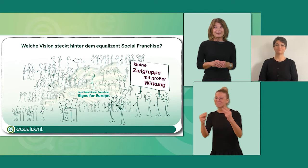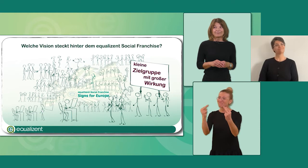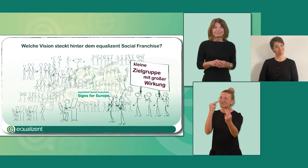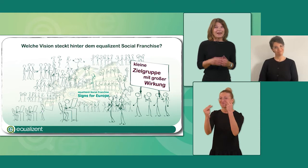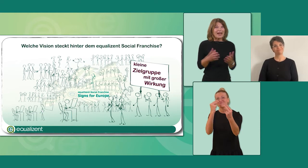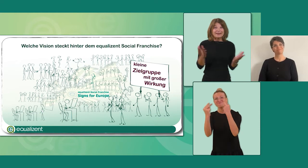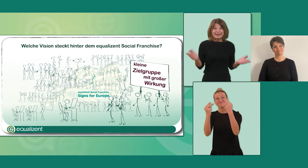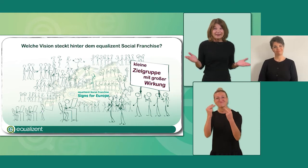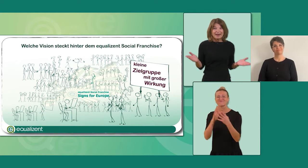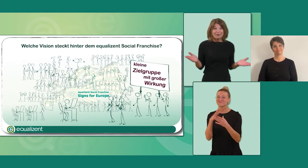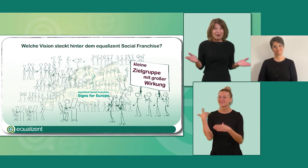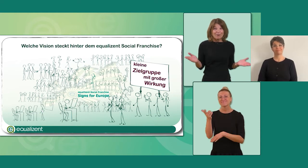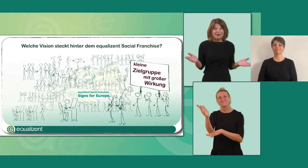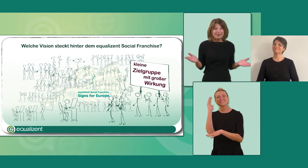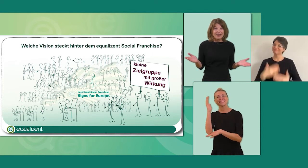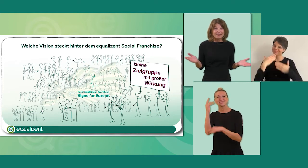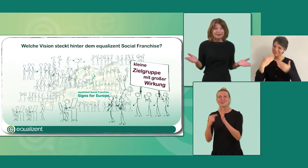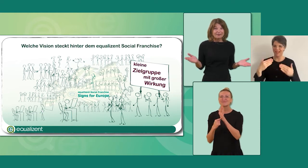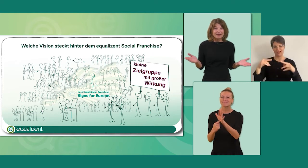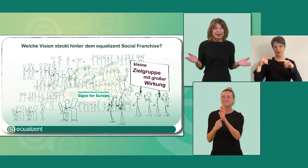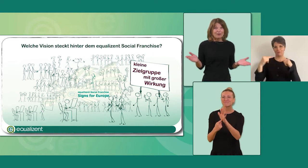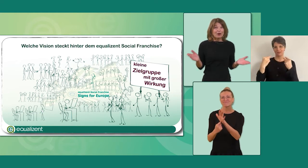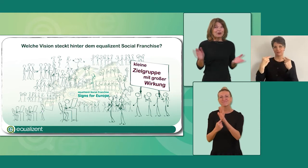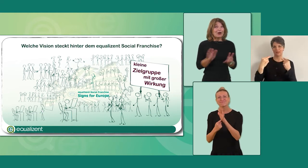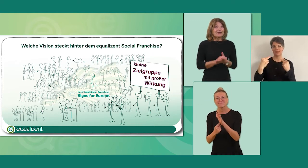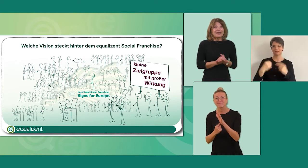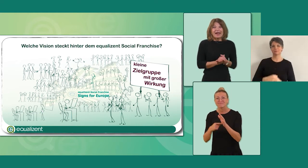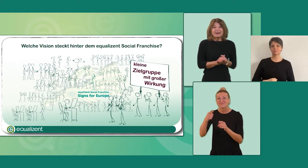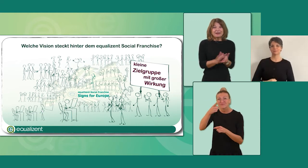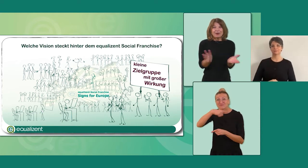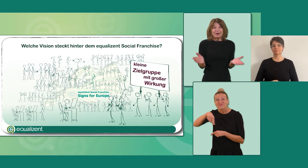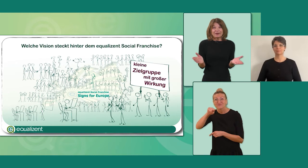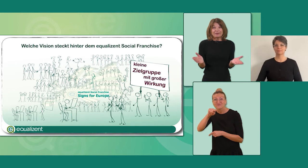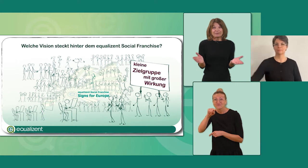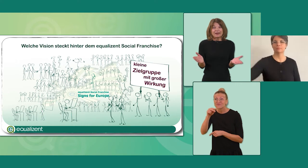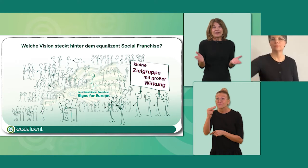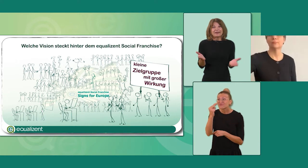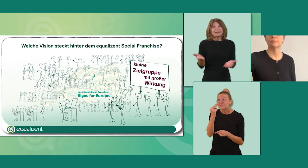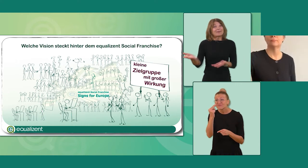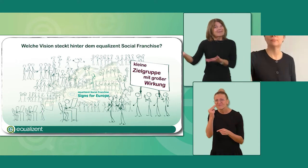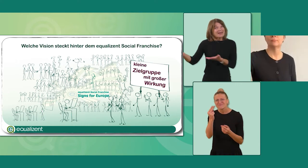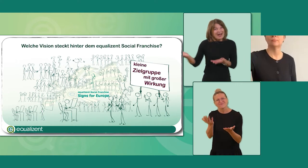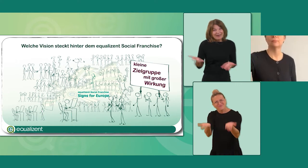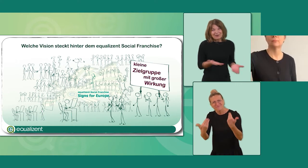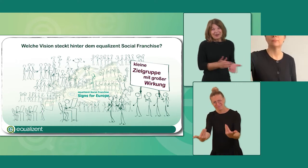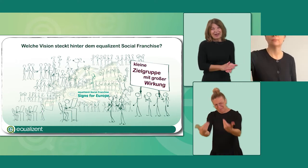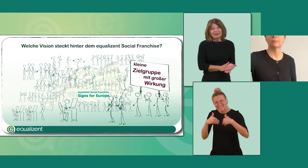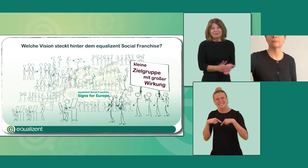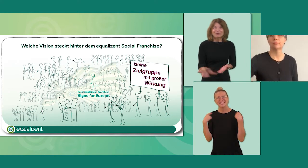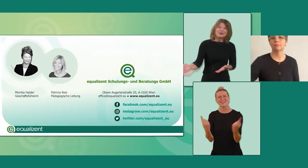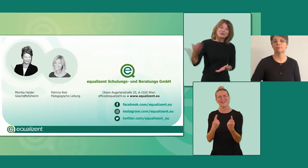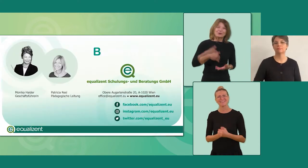Tja, herzlichen Dank für Ihre Aufmerksamkeit. Wir können heute leider nicht bei euch sein. Deshalb laden wir euch